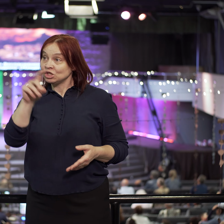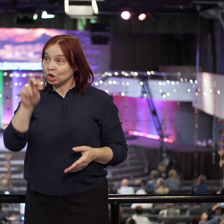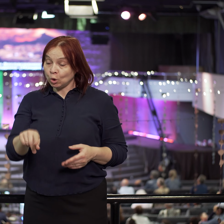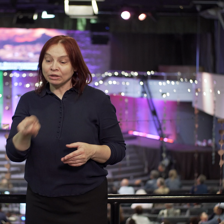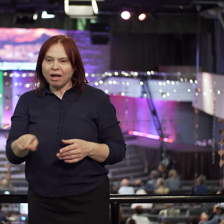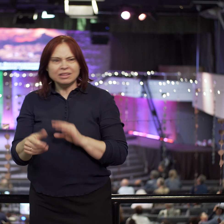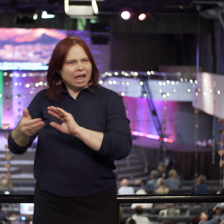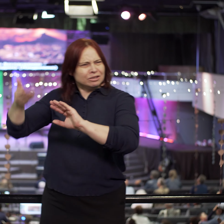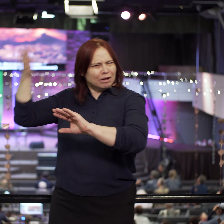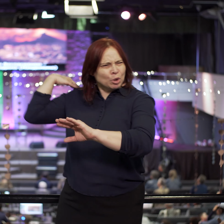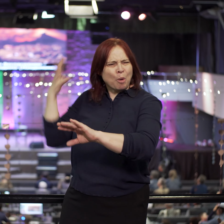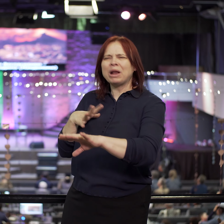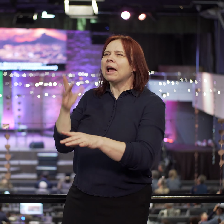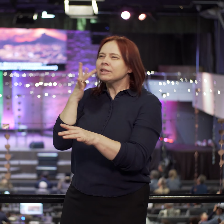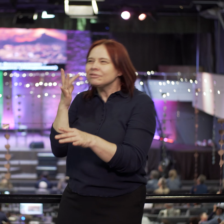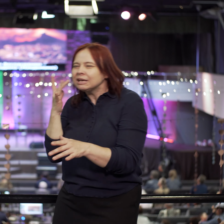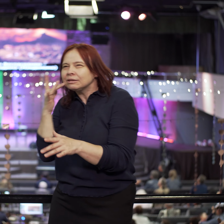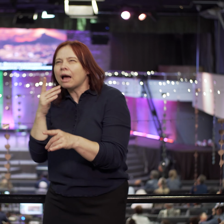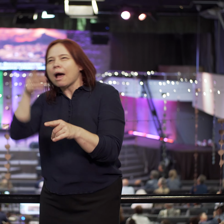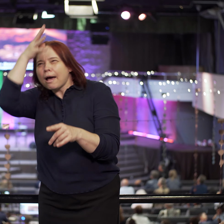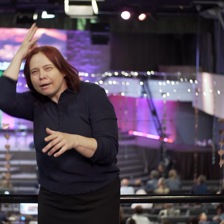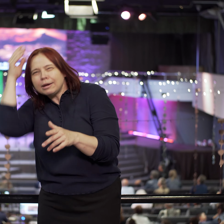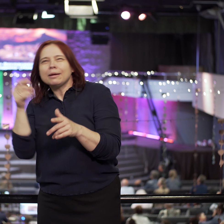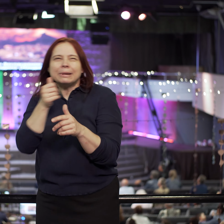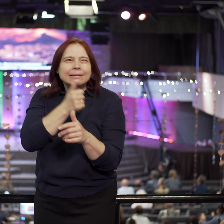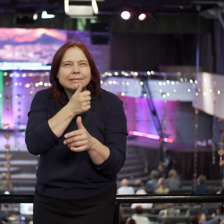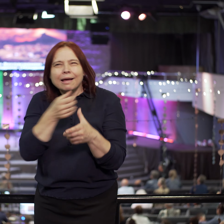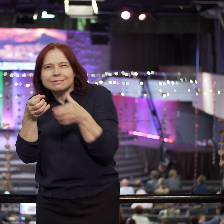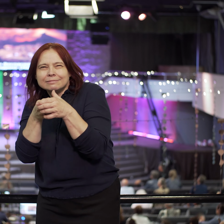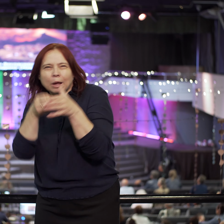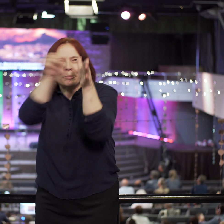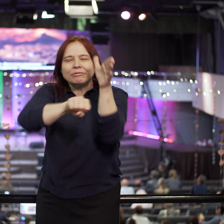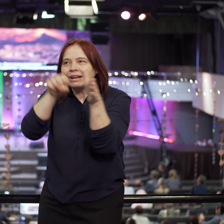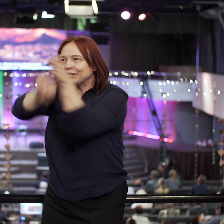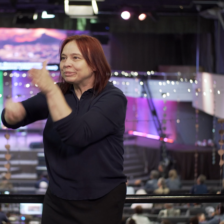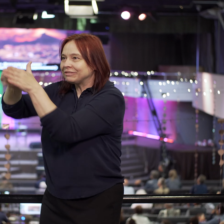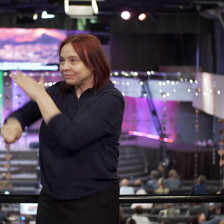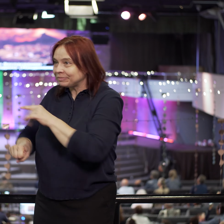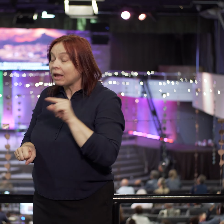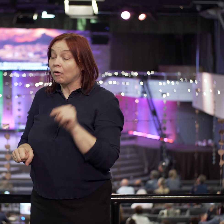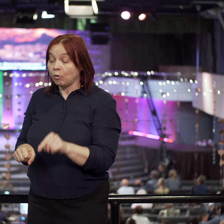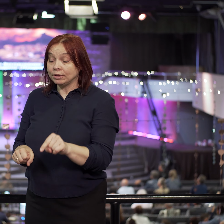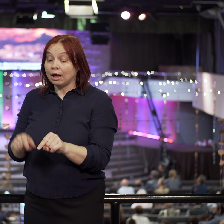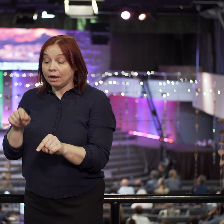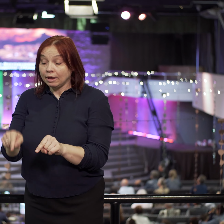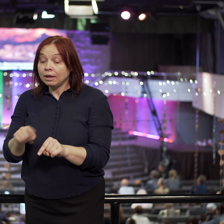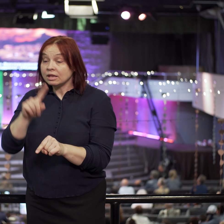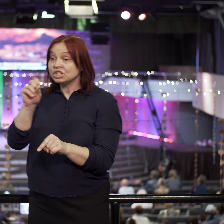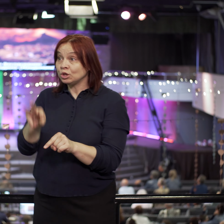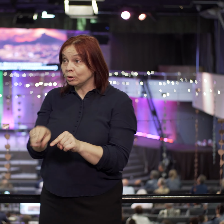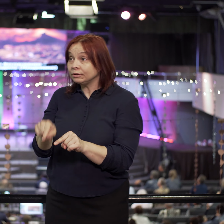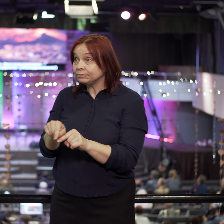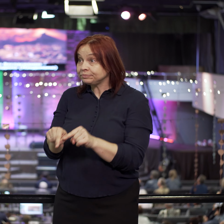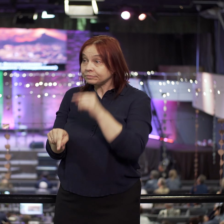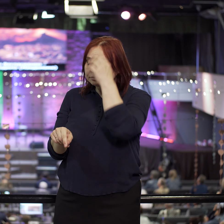должны никакие компромиссы иметь, мы должны выйти все и сразиться, и Господь победит их. У них была такая